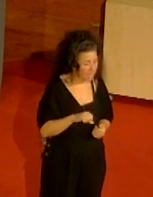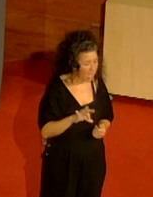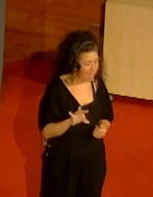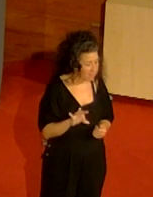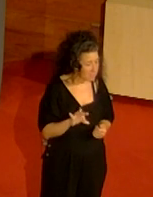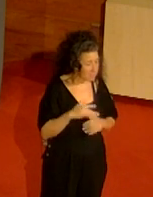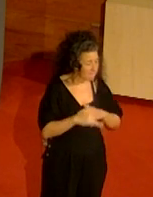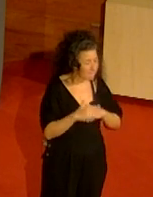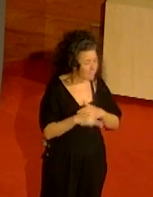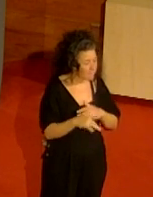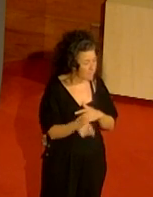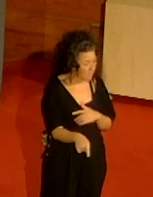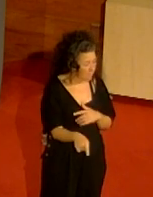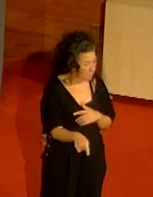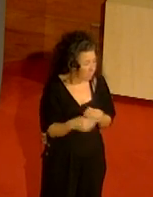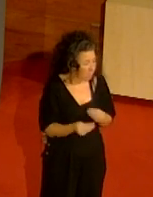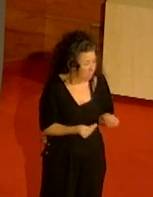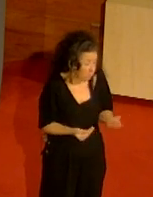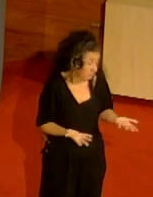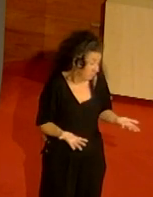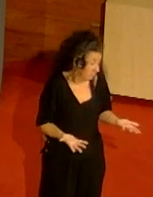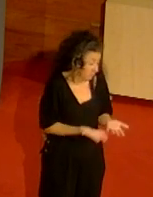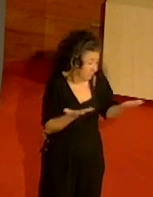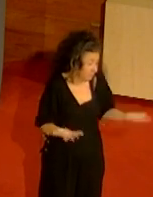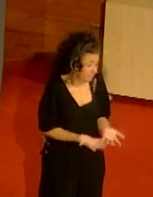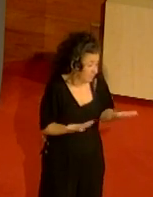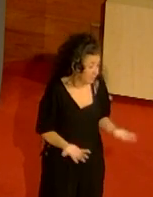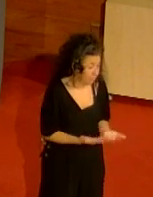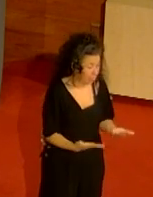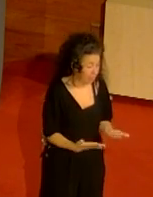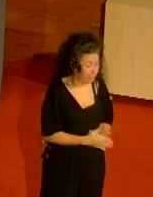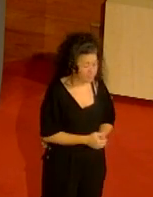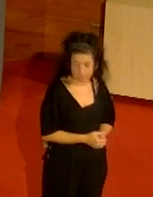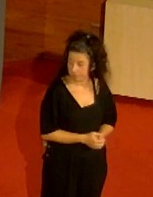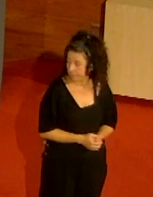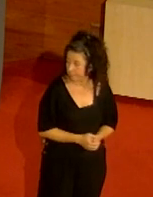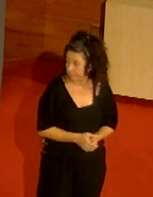que hay que cambiar es el sistema entero. Lo que hay que... O sea, claro, tú vas al mar y rescatas a la gente